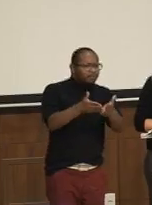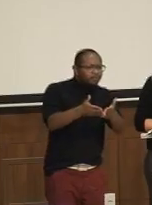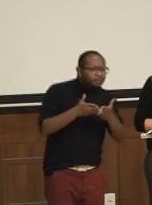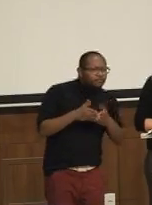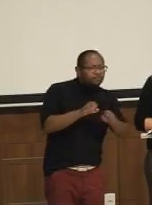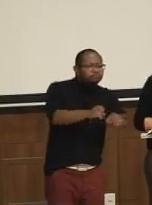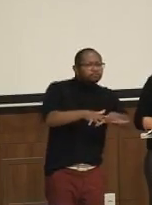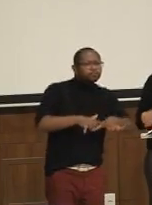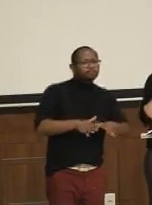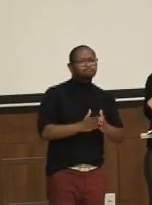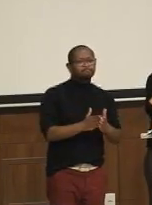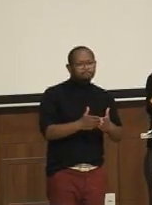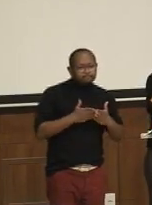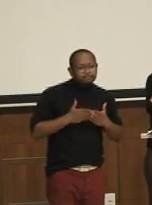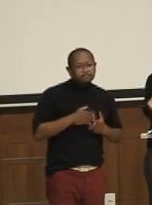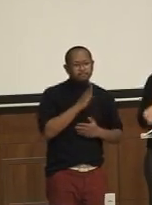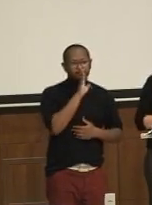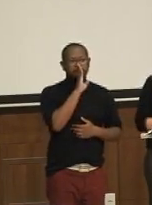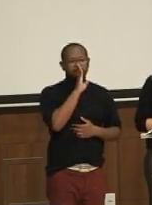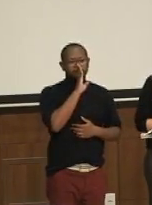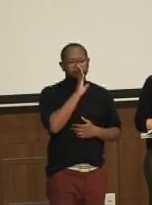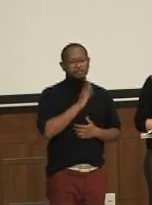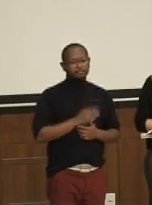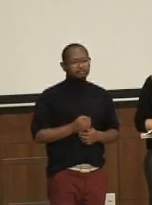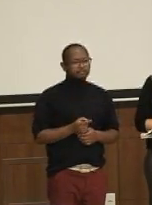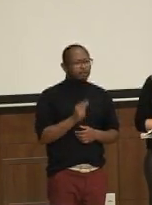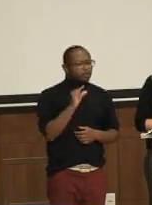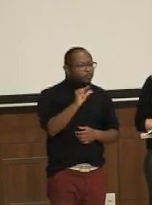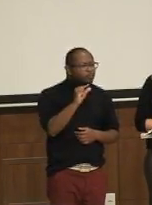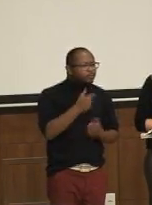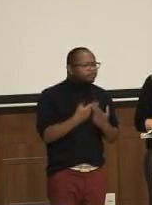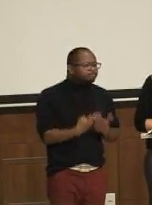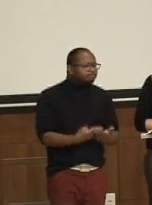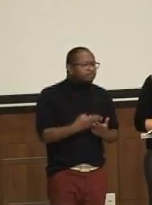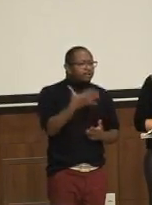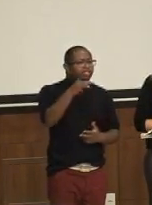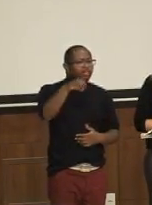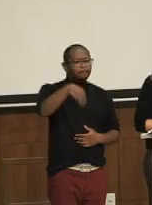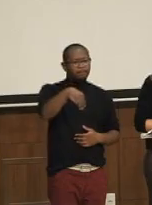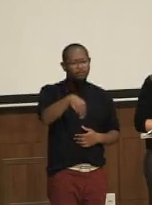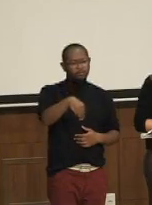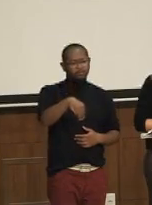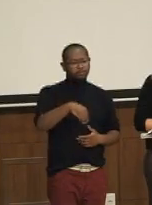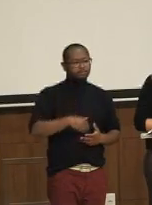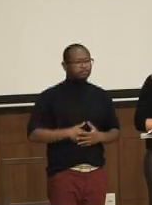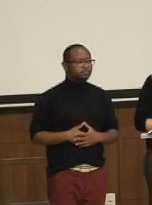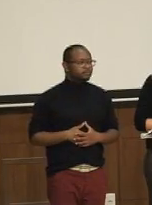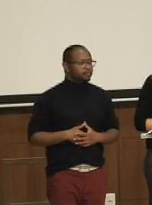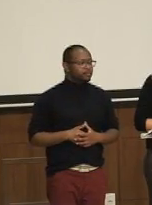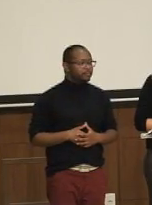plateia. Por favor. É só mais um pouquinho, gente. 10 minutinhos.